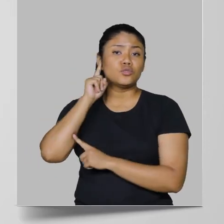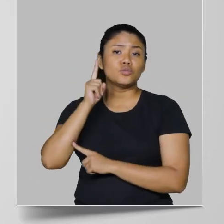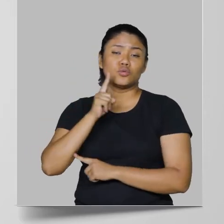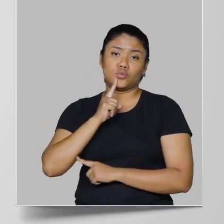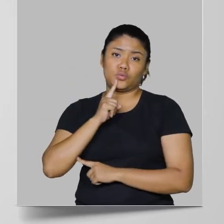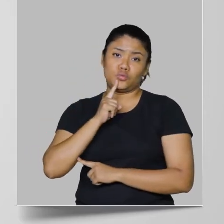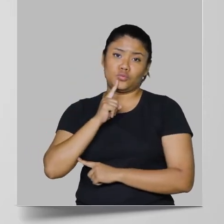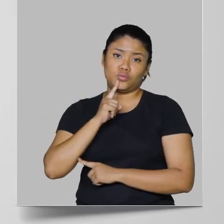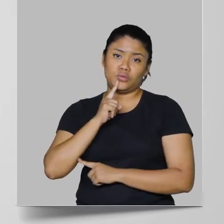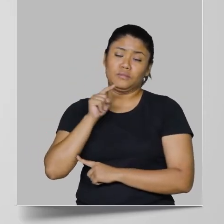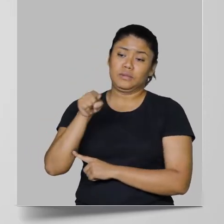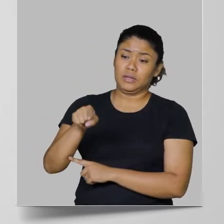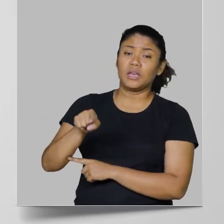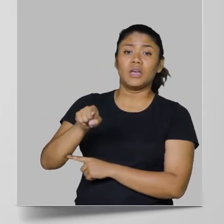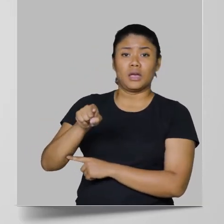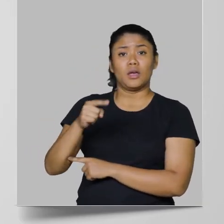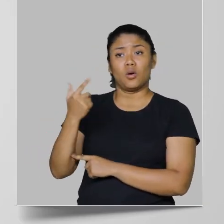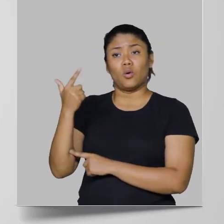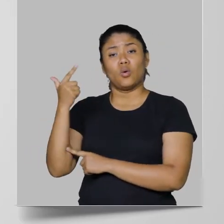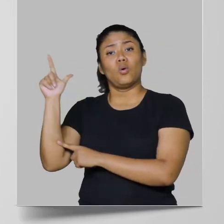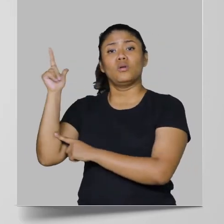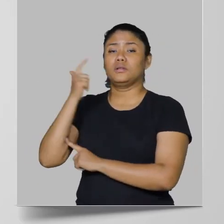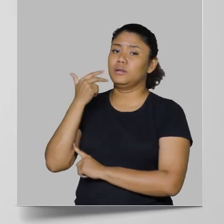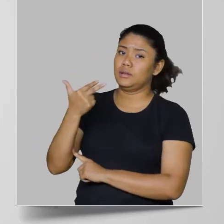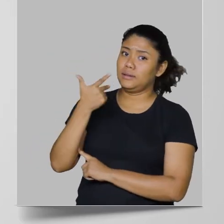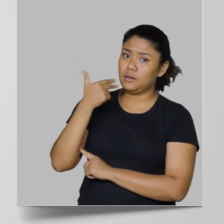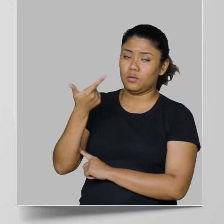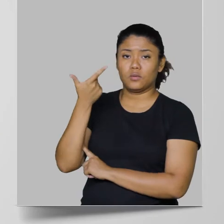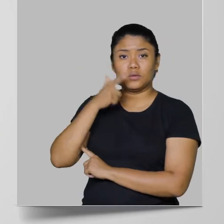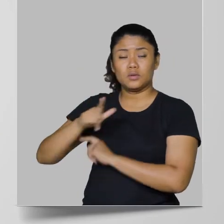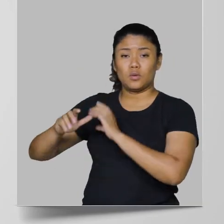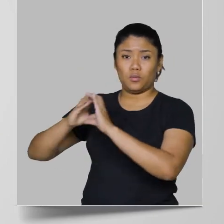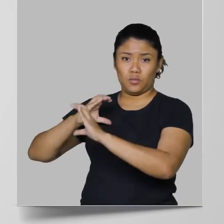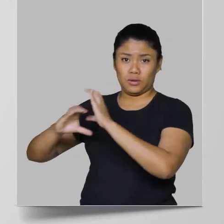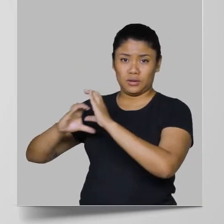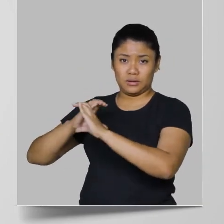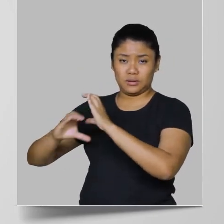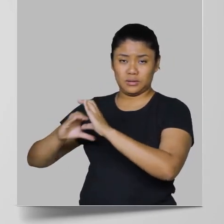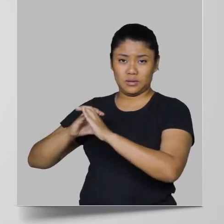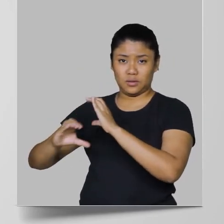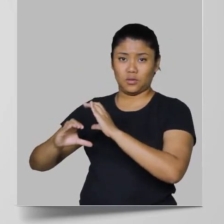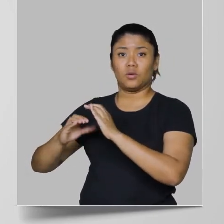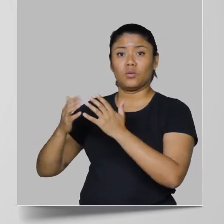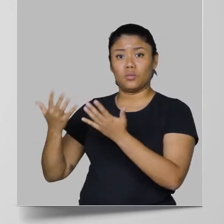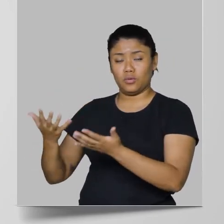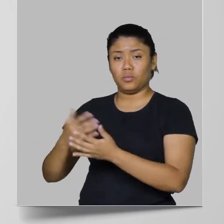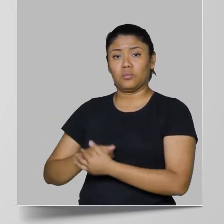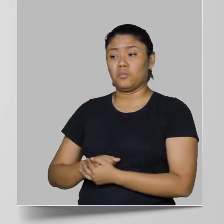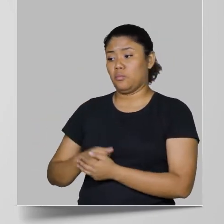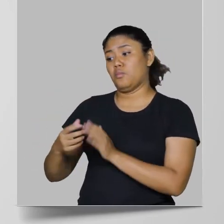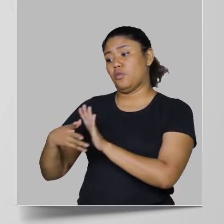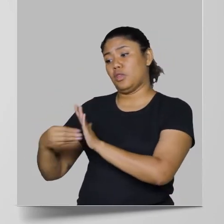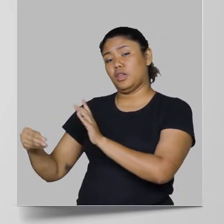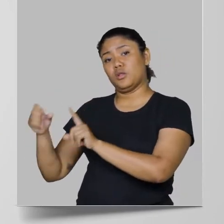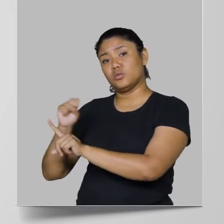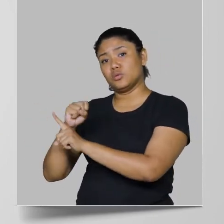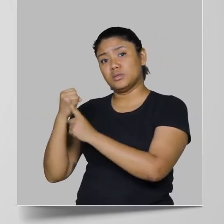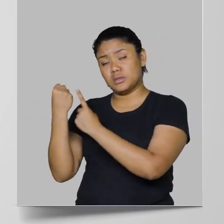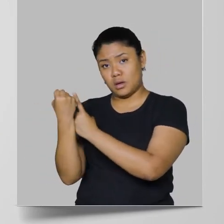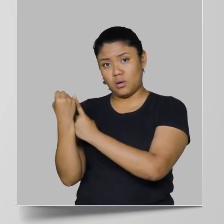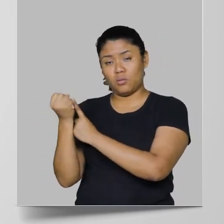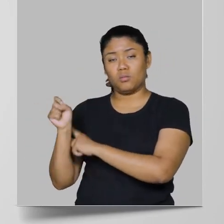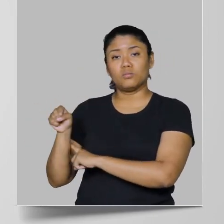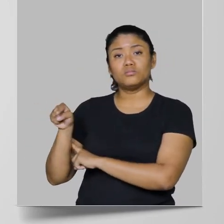quando, grupos de pessoas se comunicando uma outra língua que é diferente. Então, para essa perspectiva do